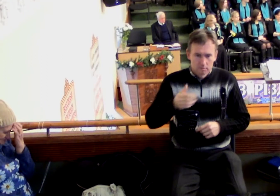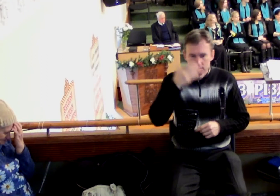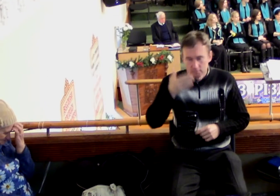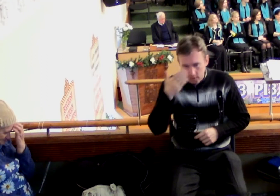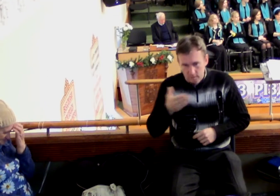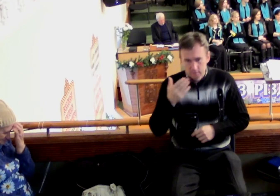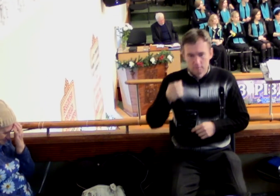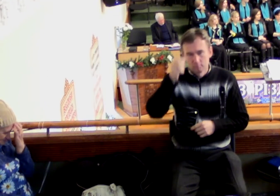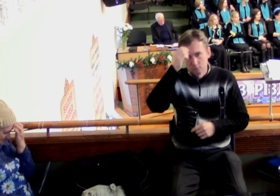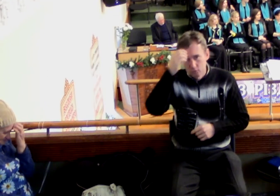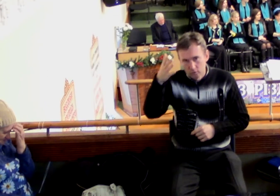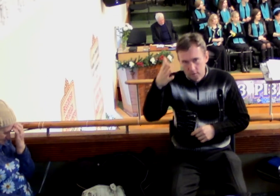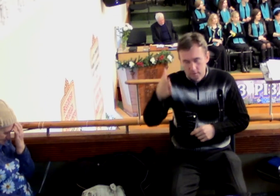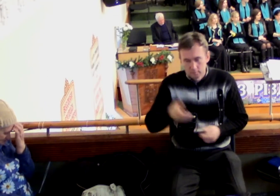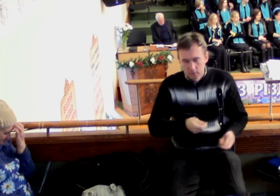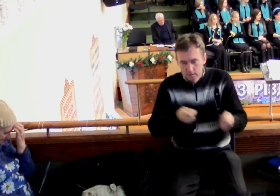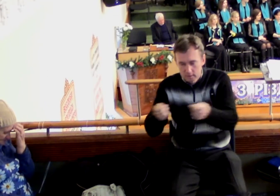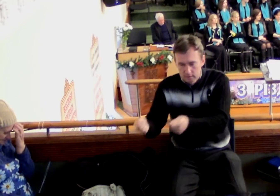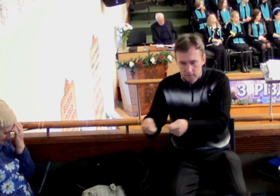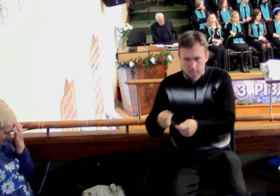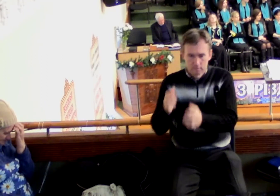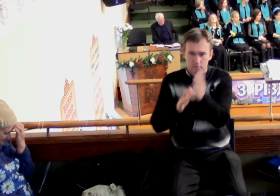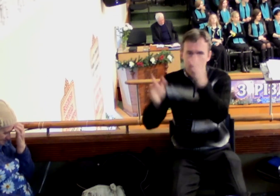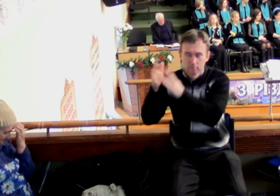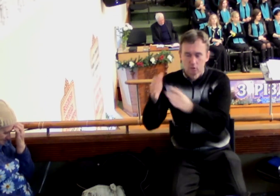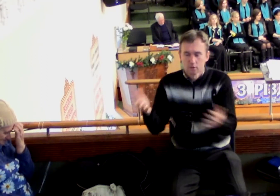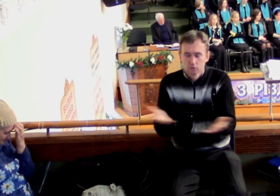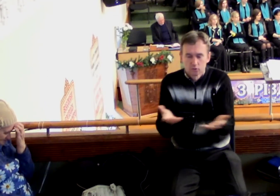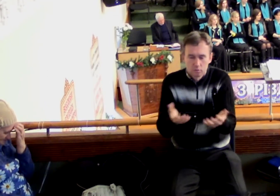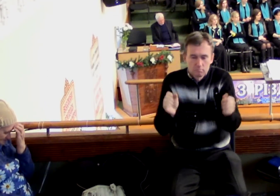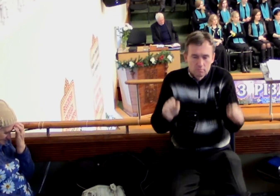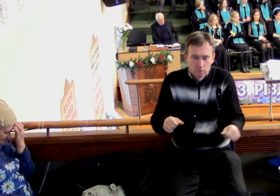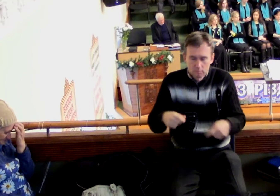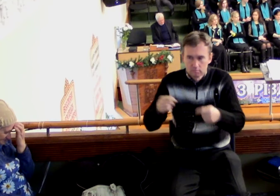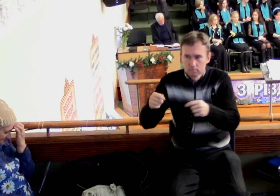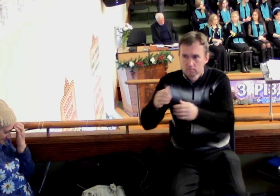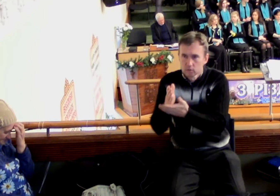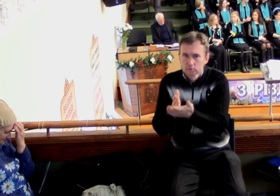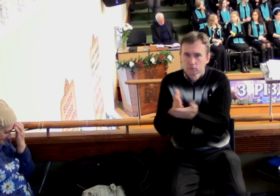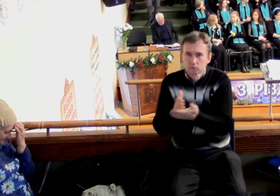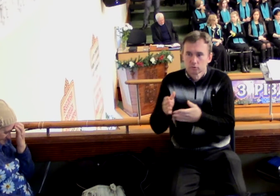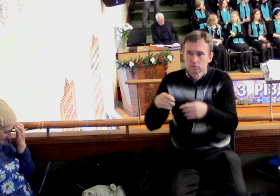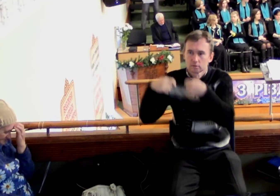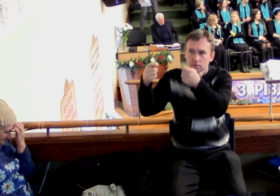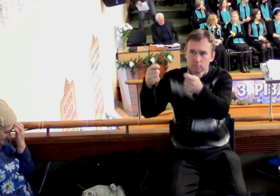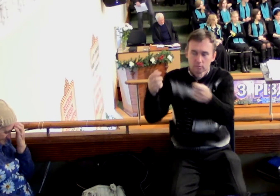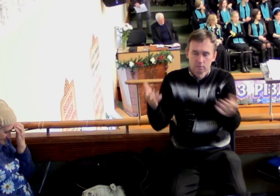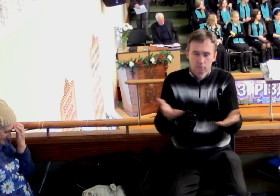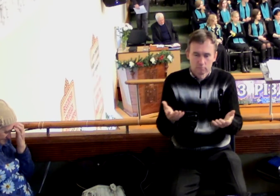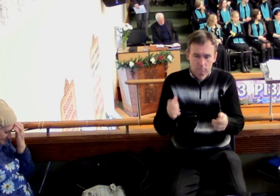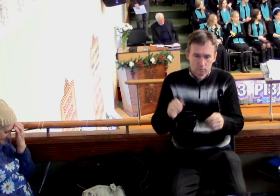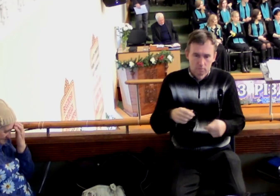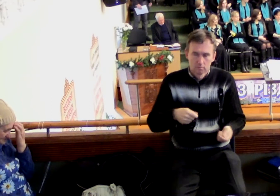смирну мудрецы несли Христу. Чем же мы Ему послужим? Что мы принесем